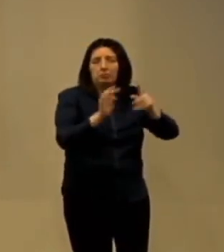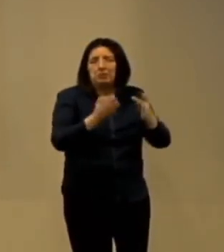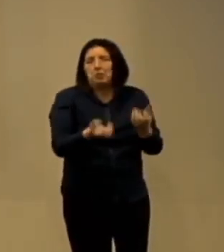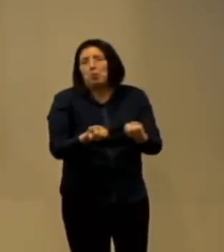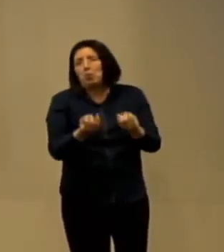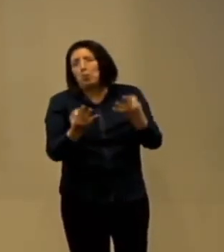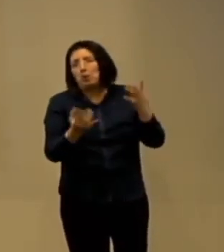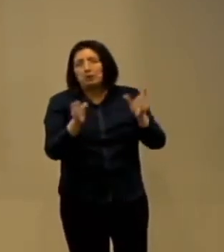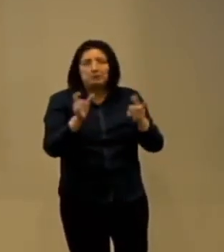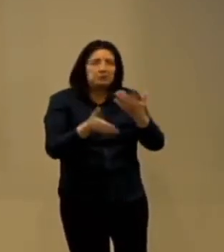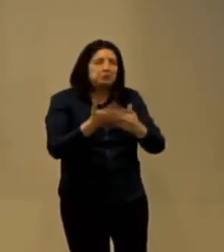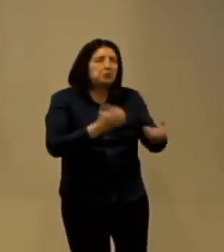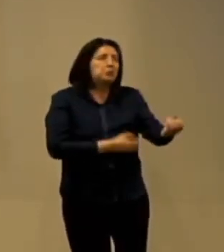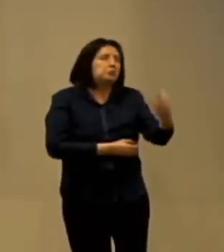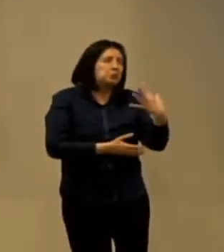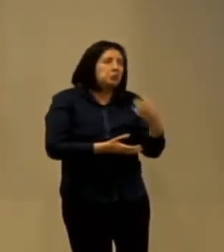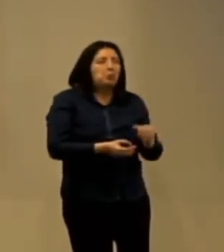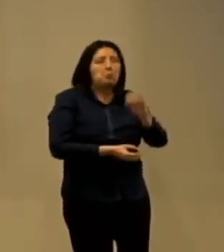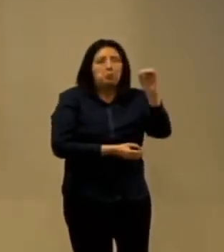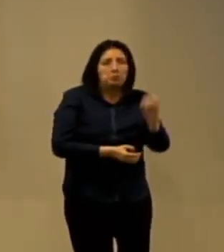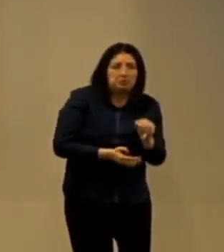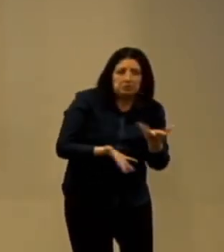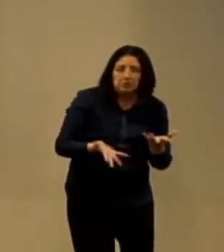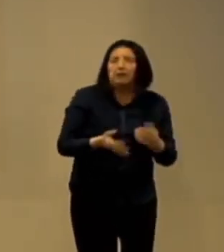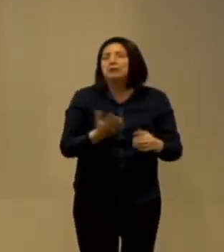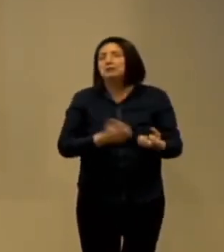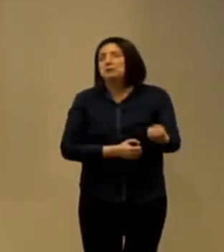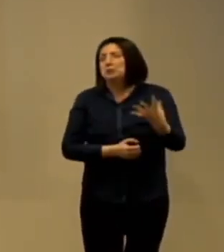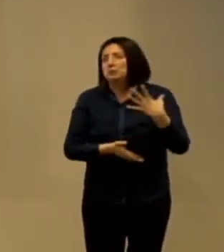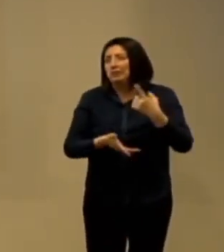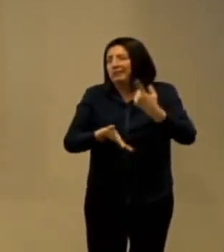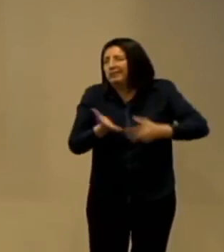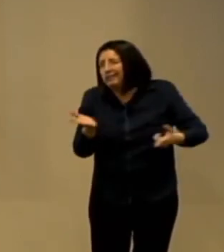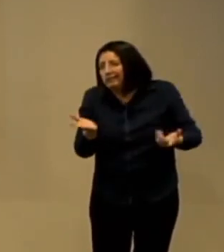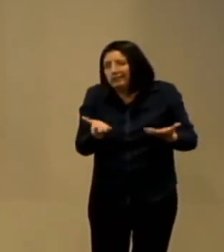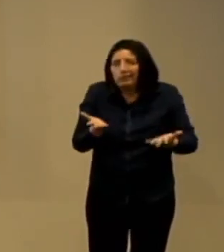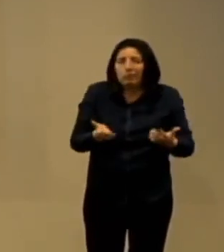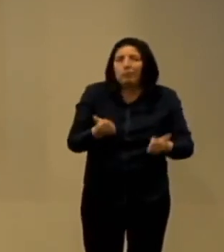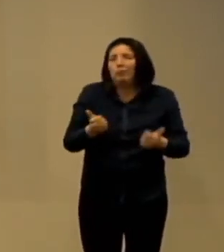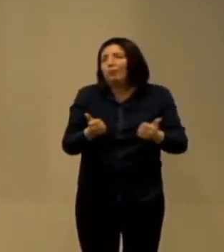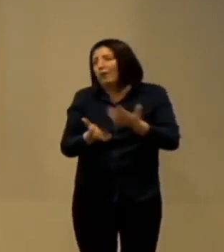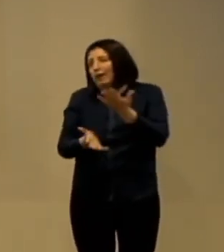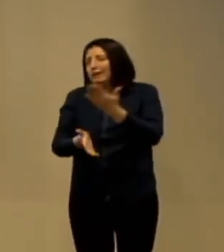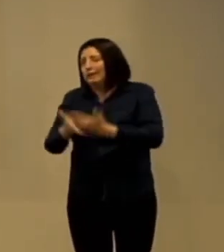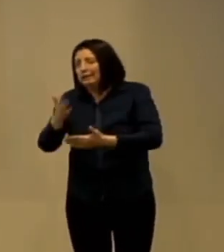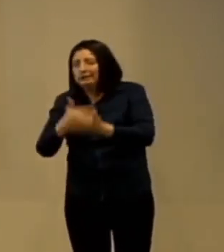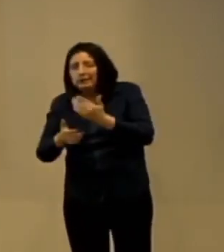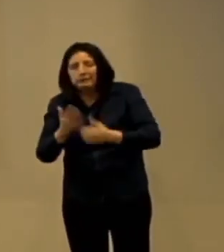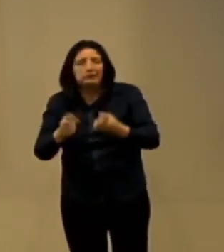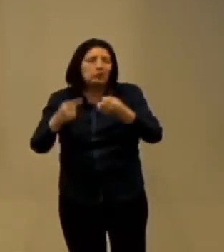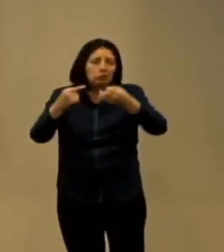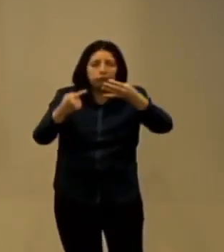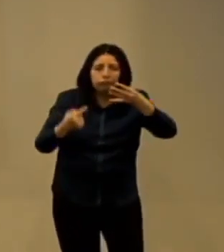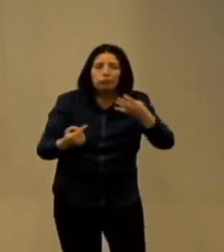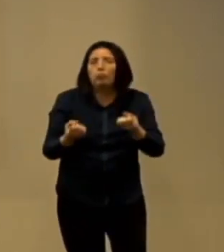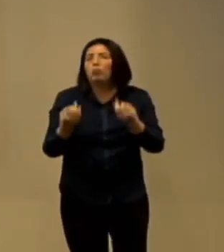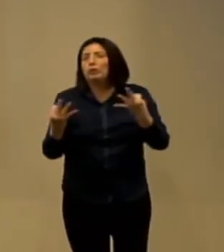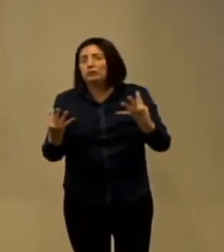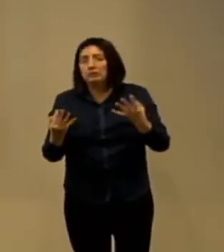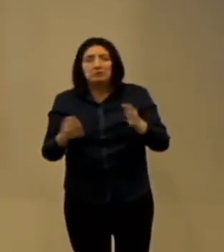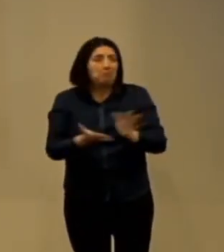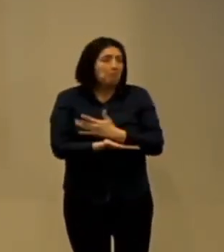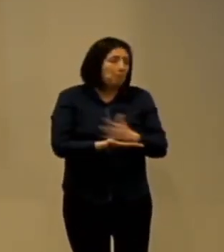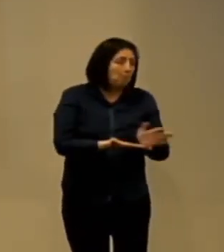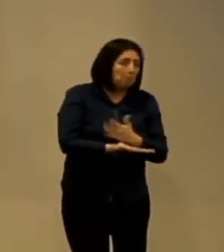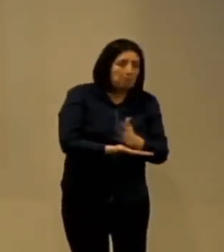cuántos somos, nos dio una tasa y nos dijo más o menos qué problemas habían con qué discapacidades había, más o menos. Y de ahí no hemos vuelto a